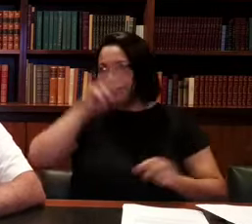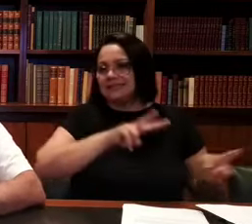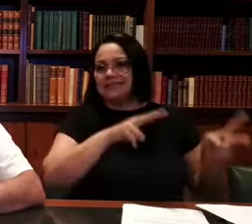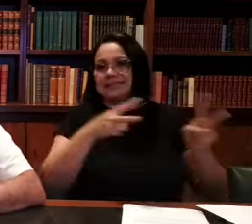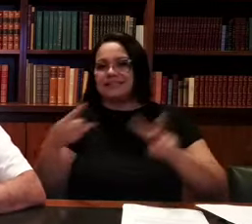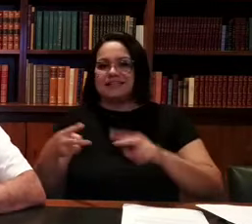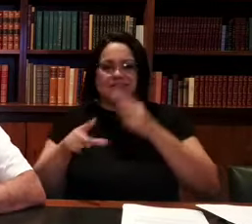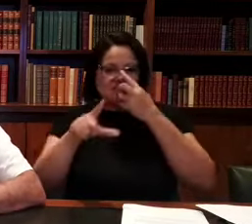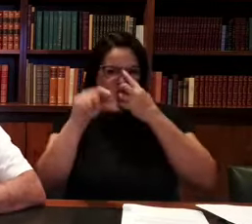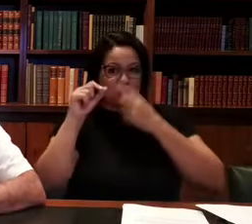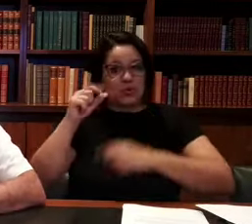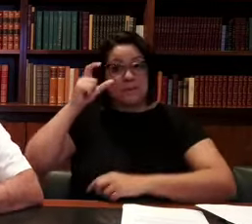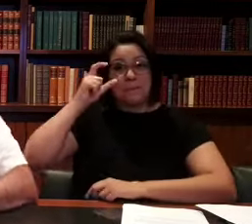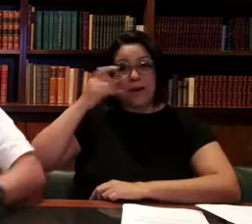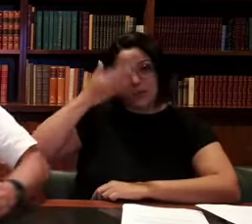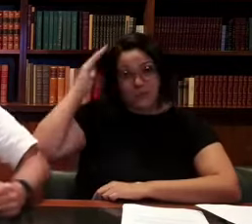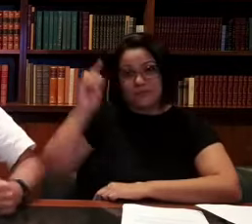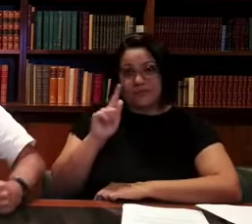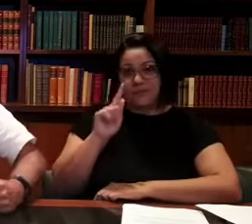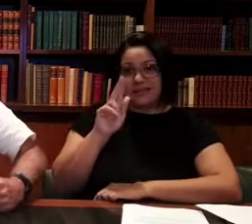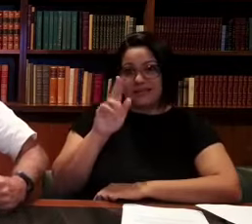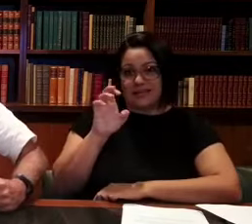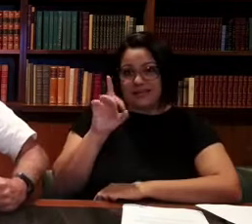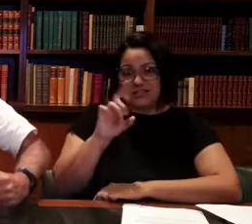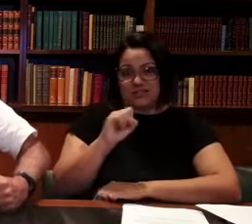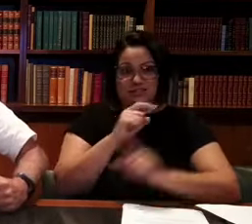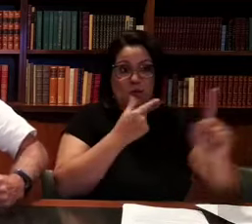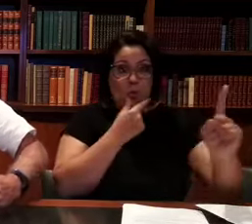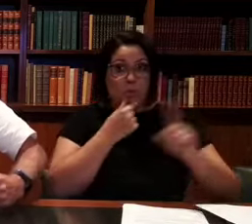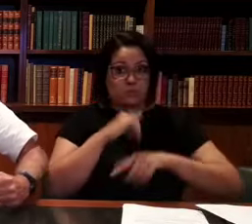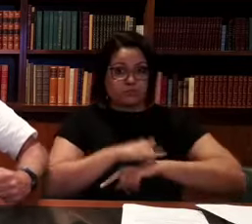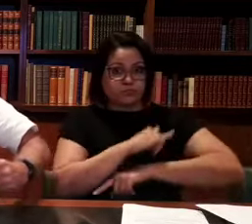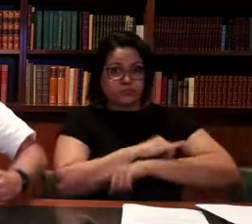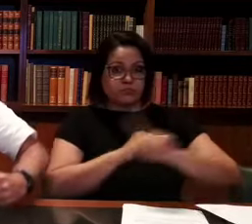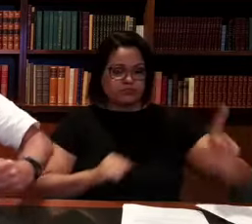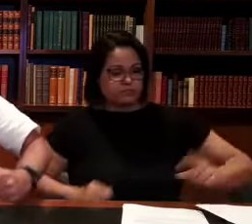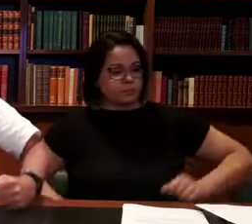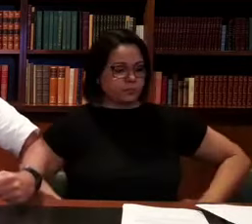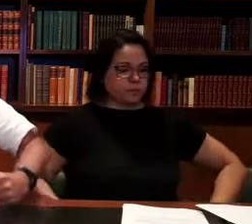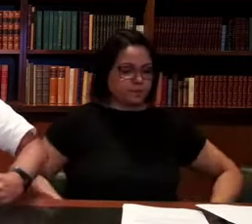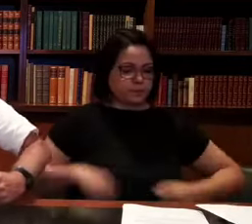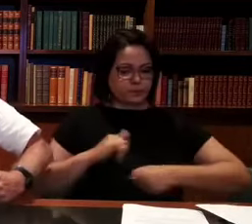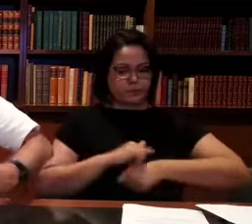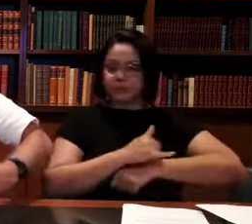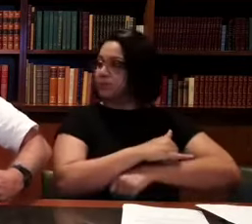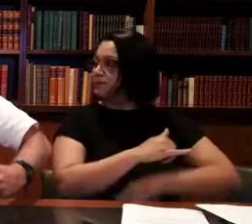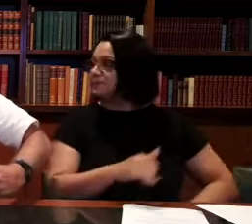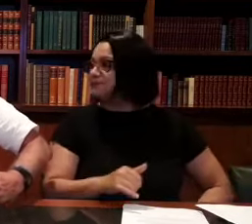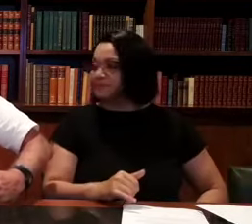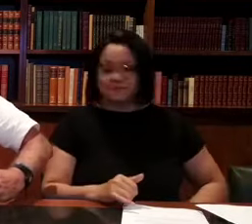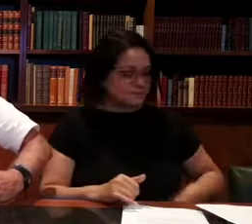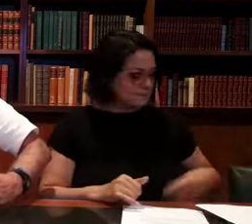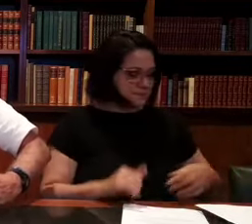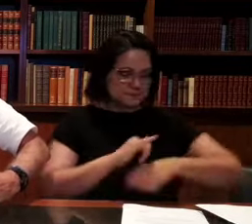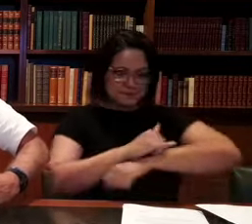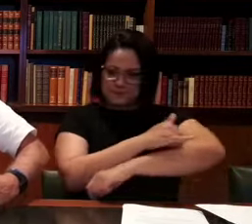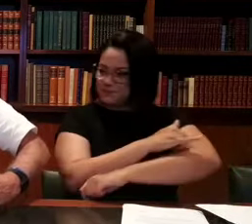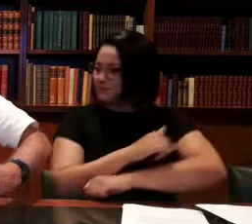esse disco rígido do Paulo Guedes é a gente chegou um cara um gordinho lá para mim né A e